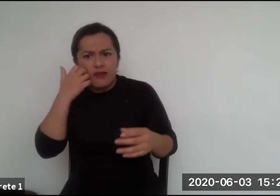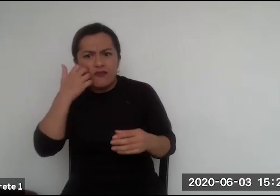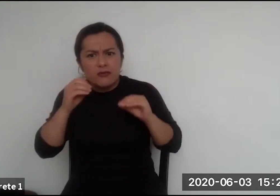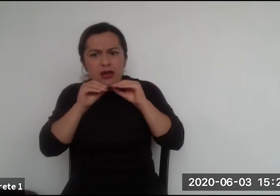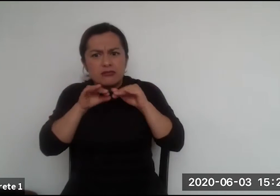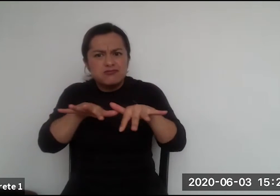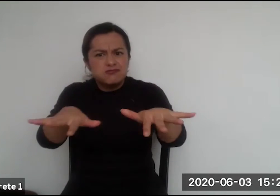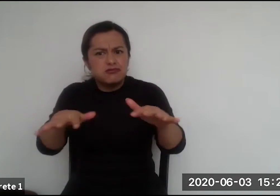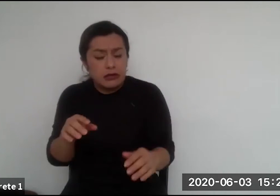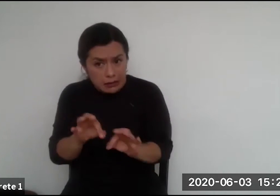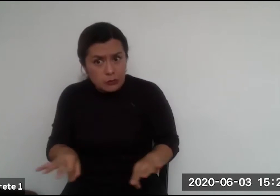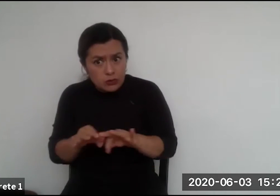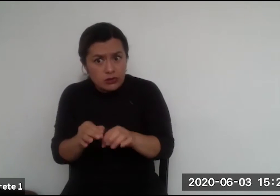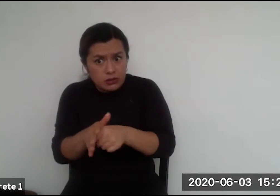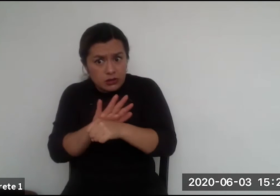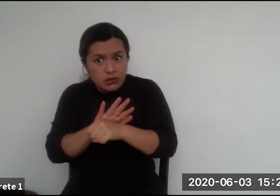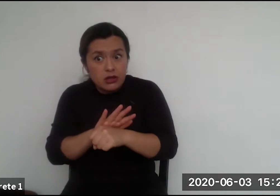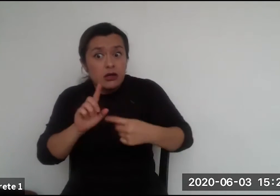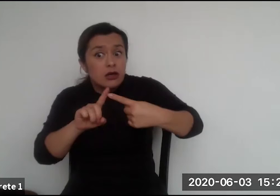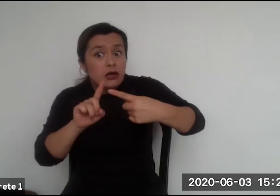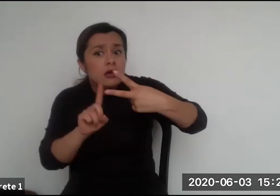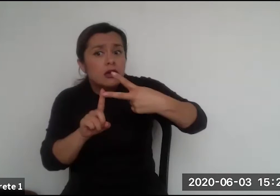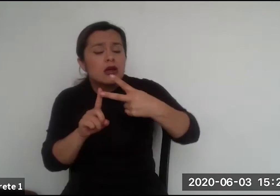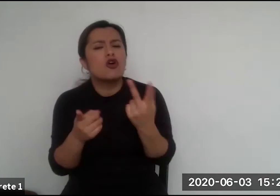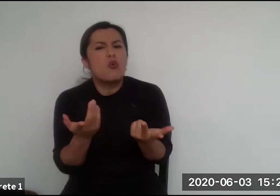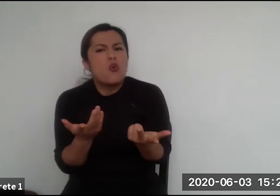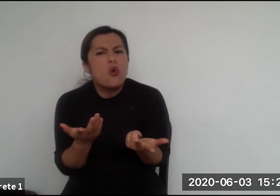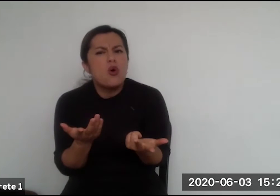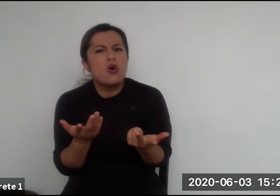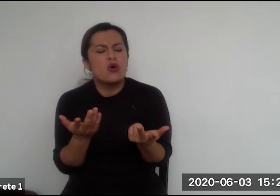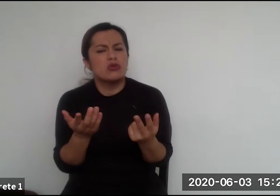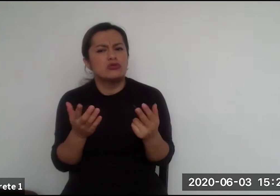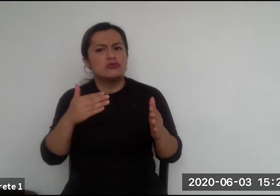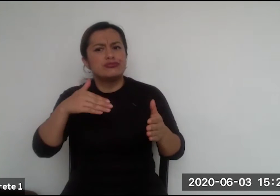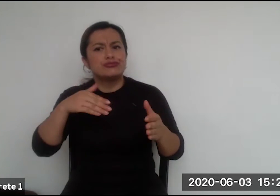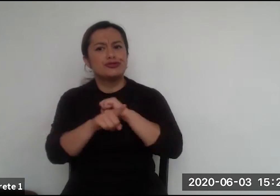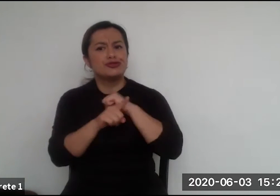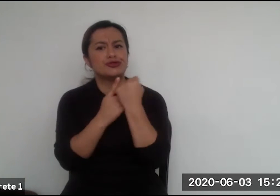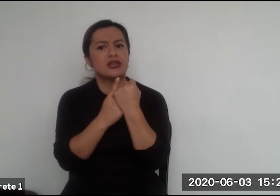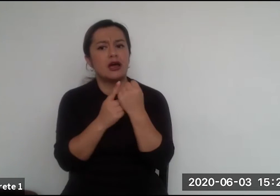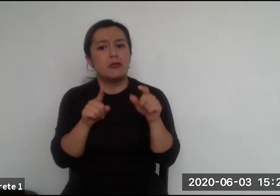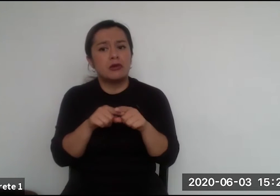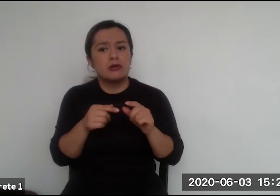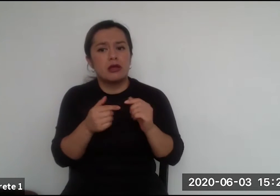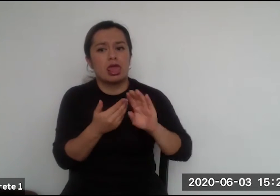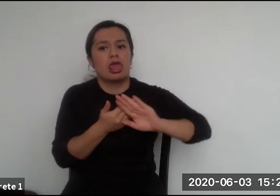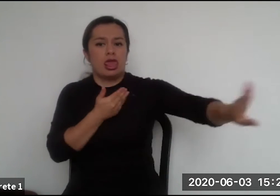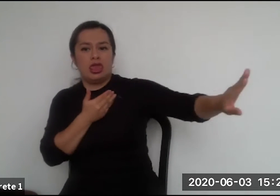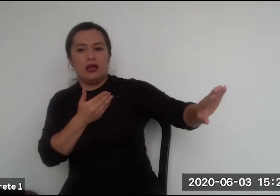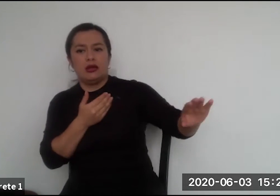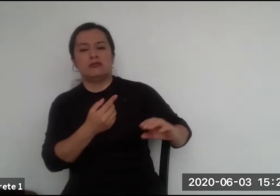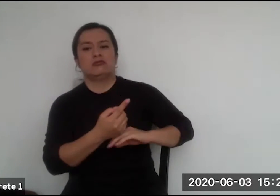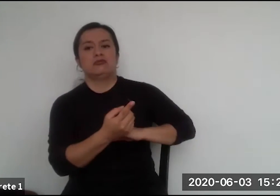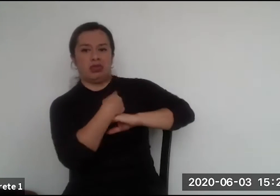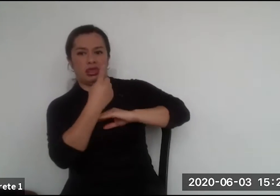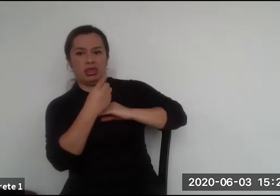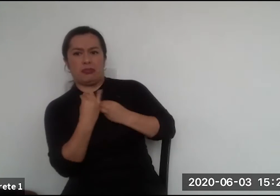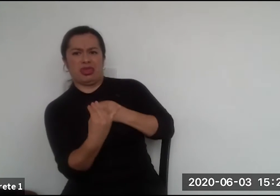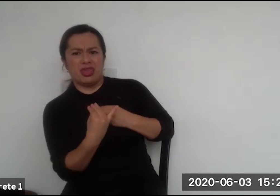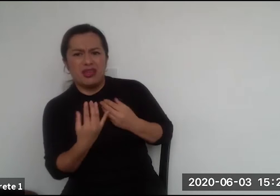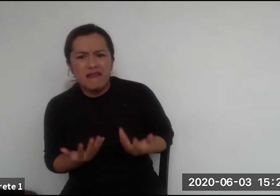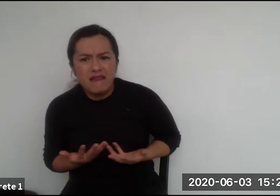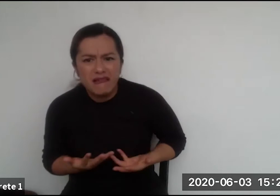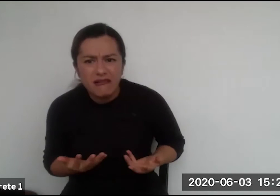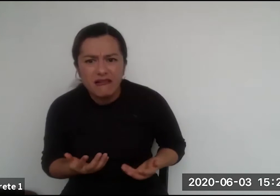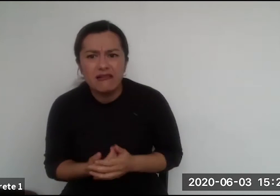relativo. Porque ao mesmo tempo que a gente tem uma experiência nessa dimensão